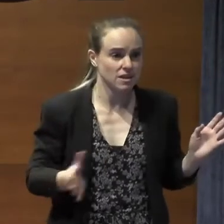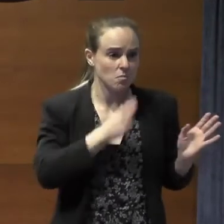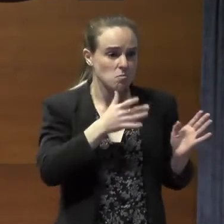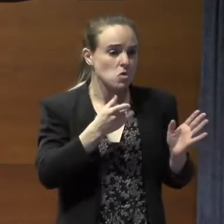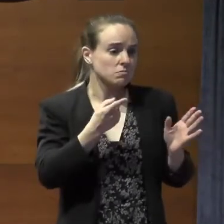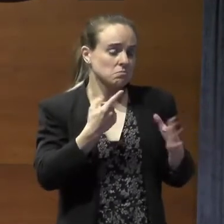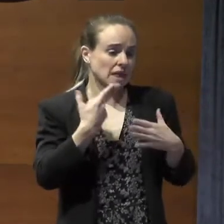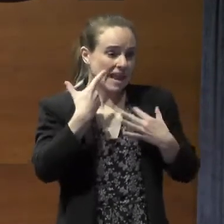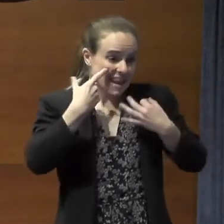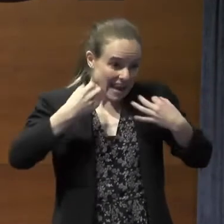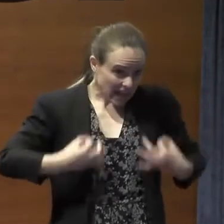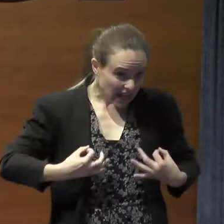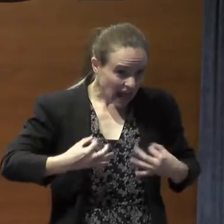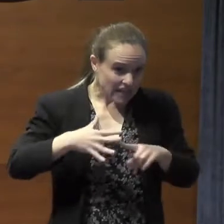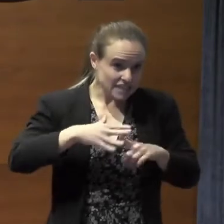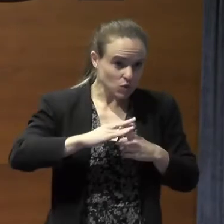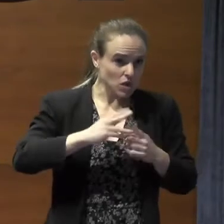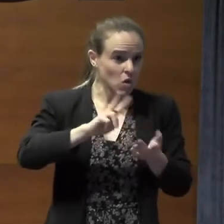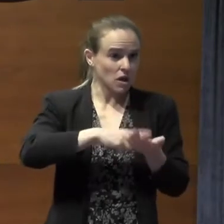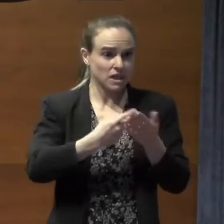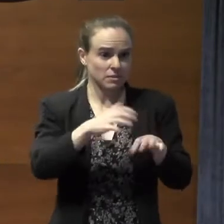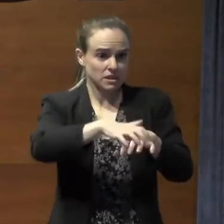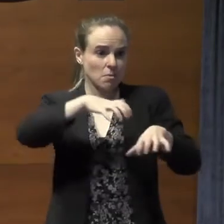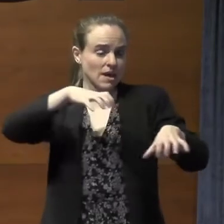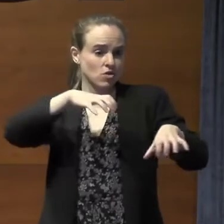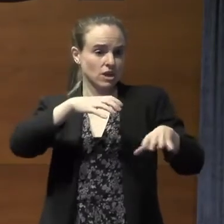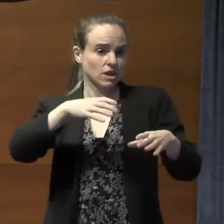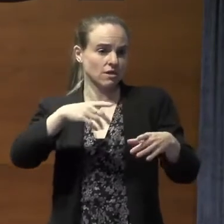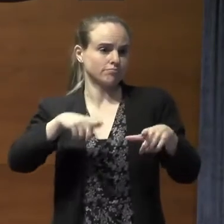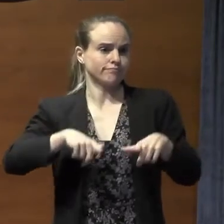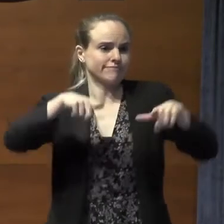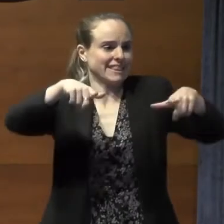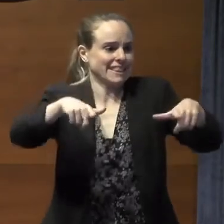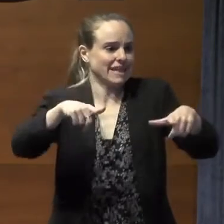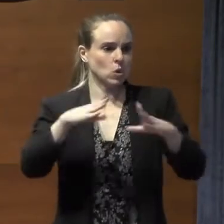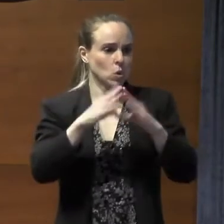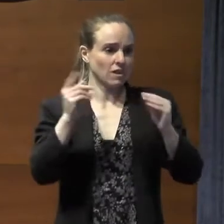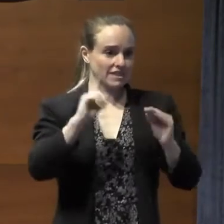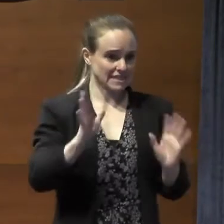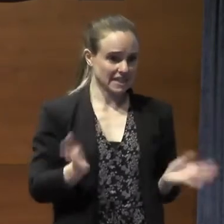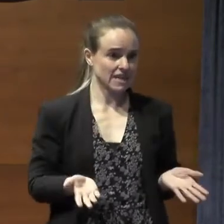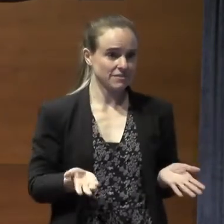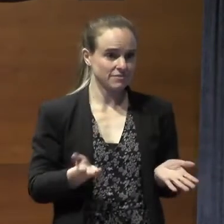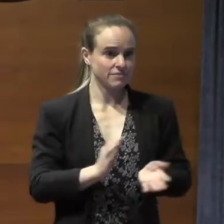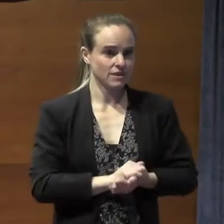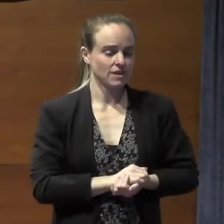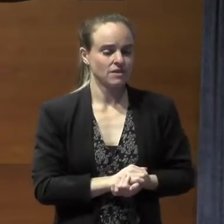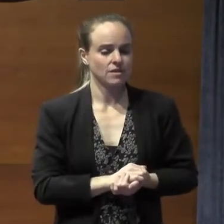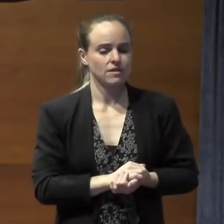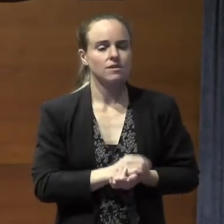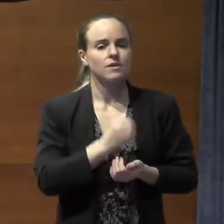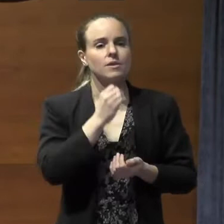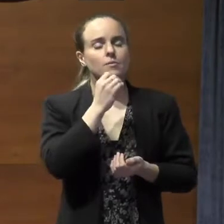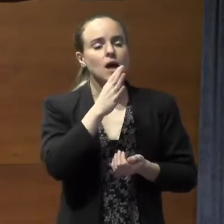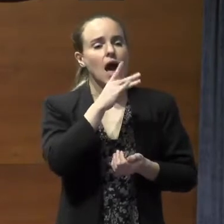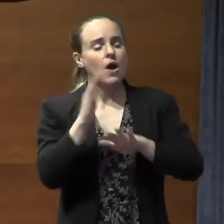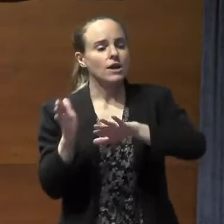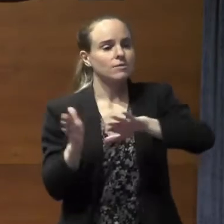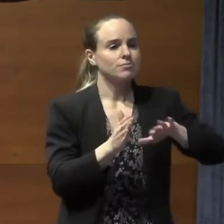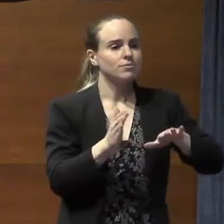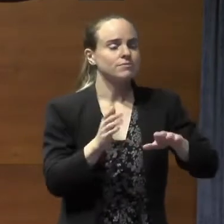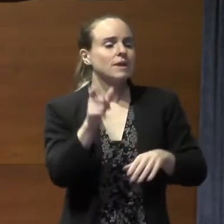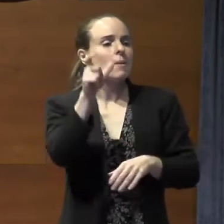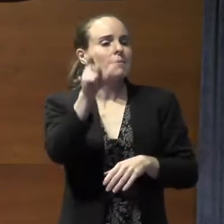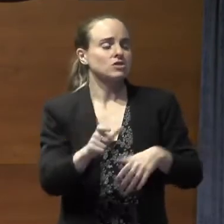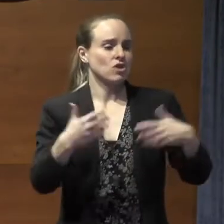atención este resultado. Bien, pasando ya al perfil de las víctimas atendidas, tenemos